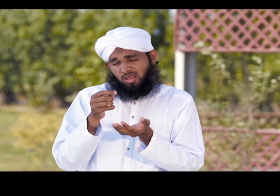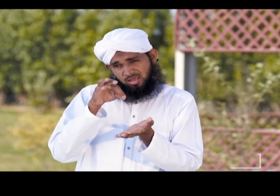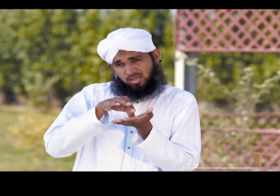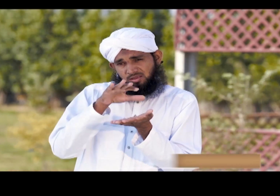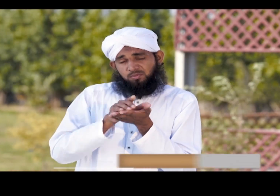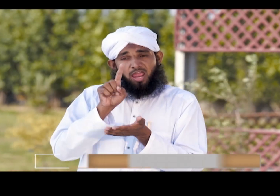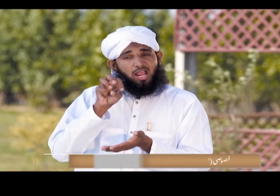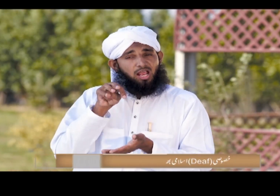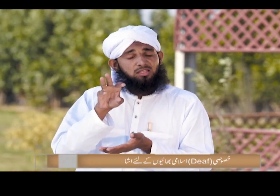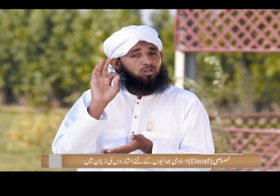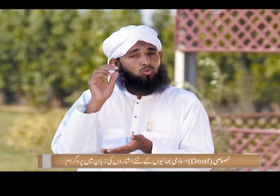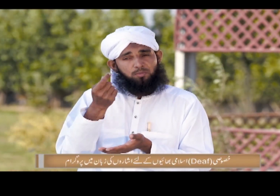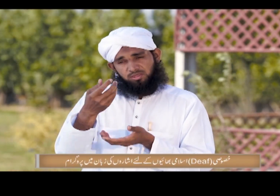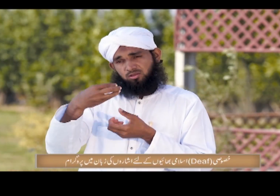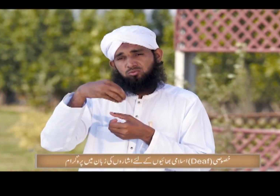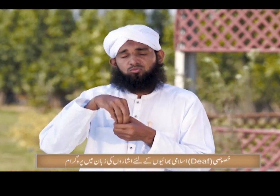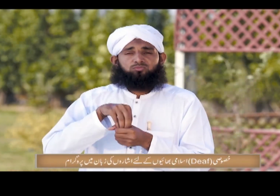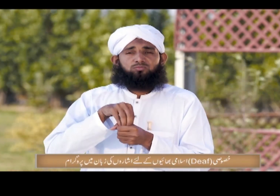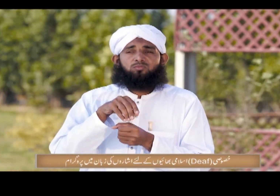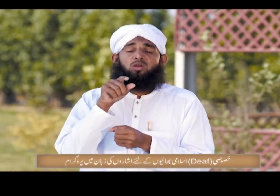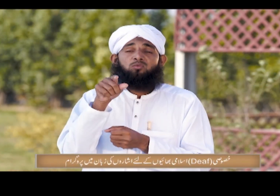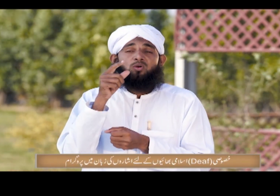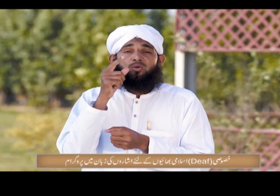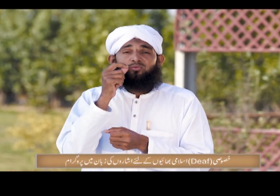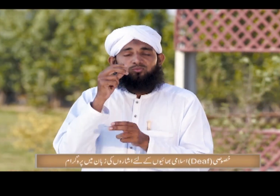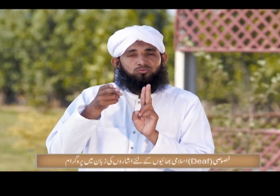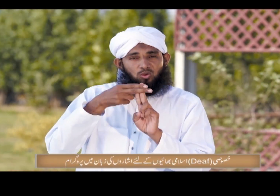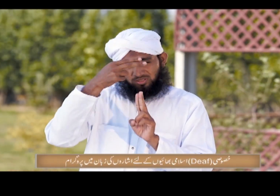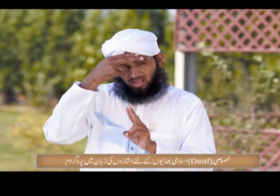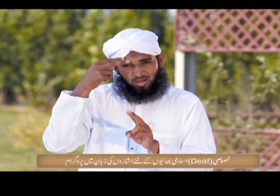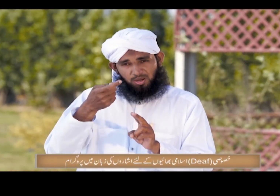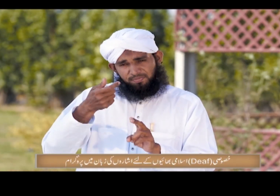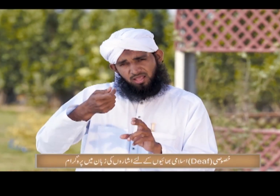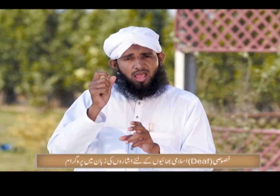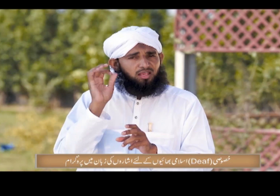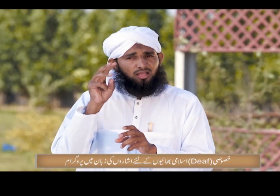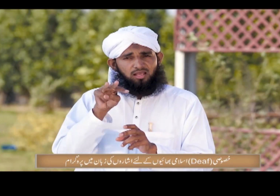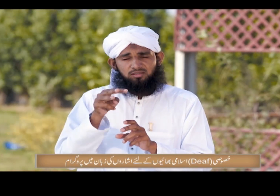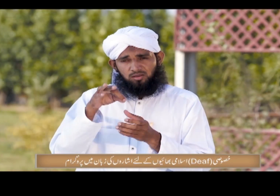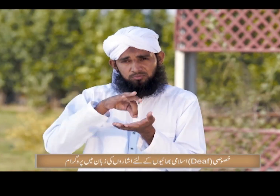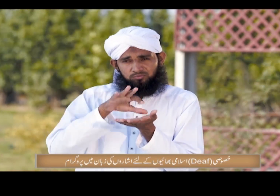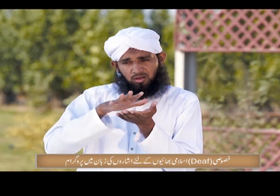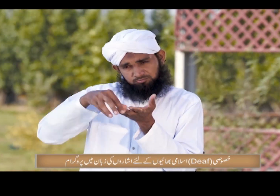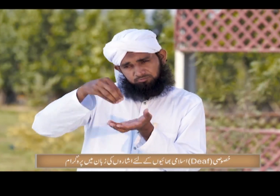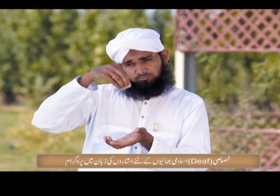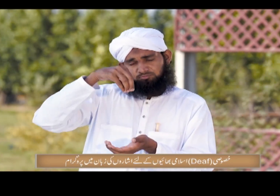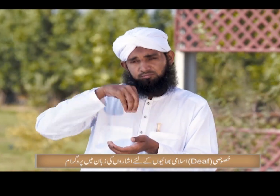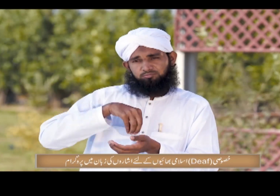درہم بھیجیے۔ چنانچہ اس علوی نے 1000 درہم کی تھیلی بھیج دی۔ تھوڑی دیر بعد حضرت واقدی